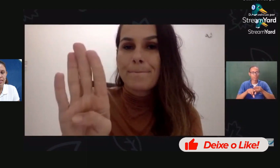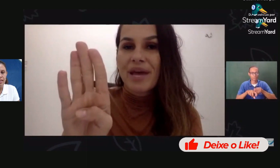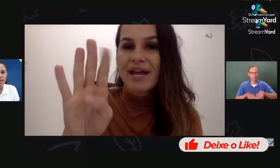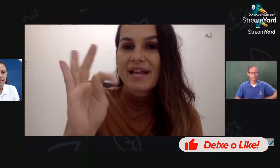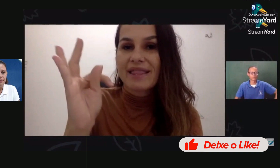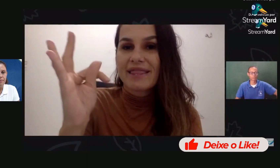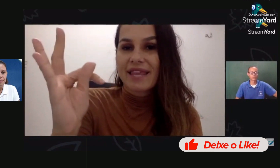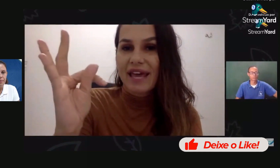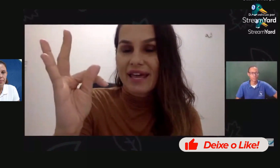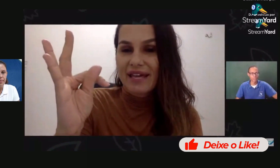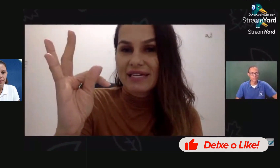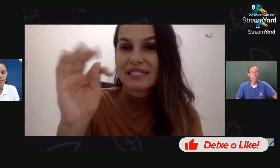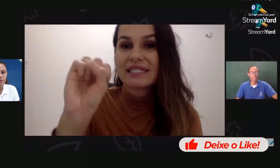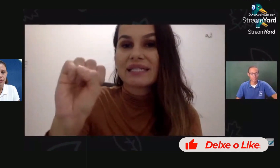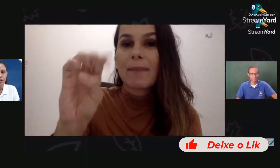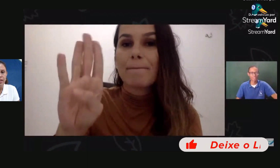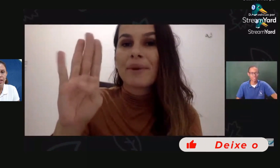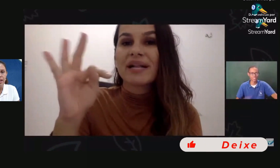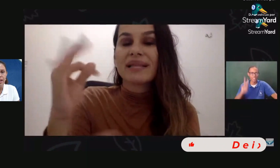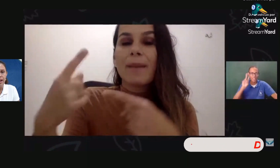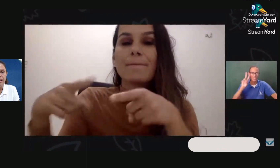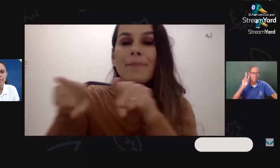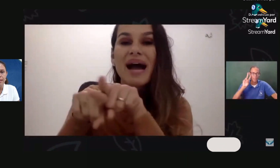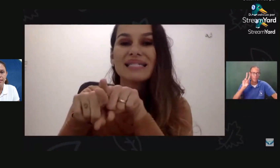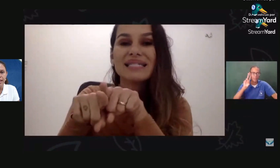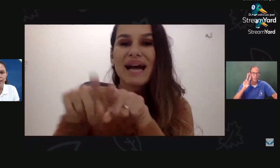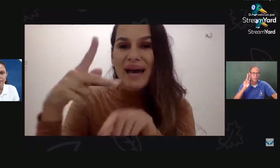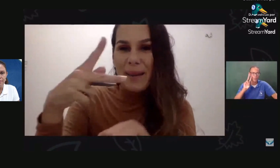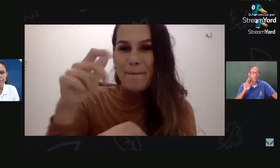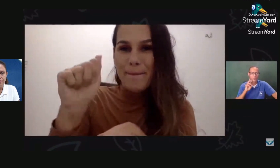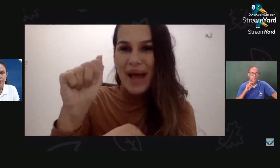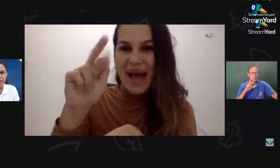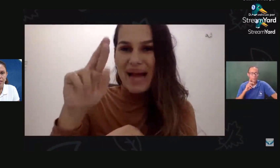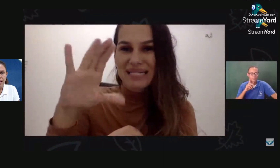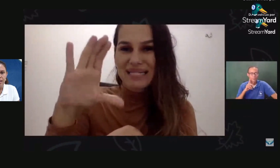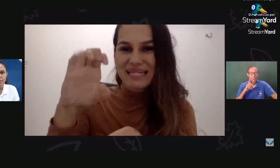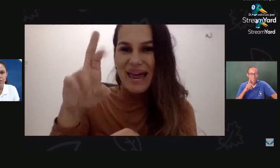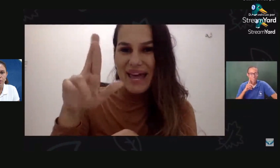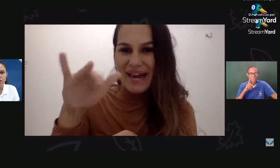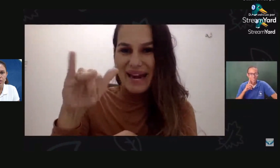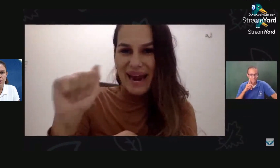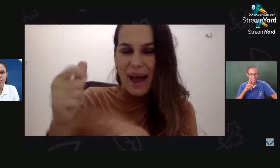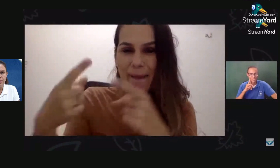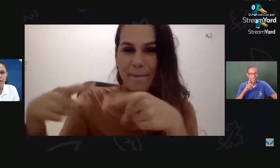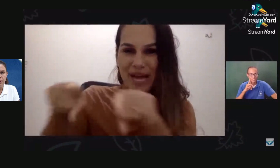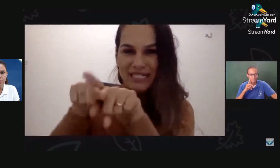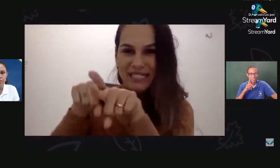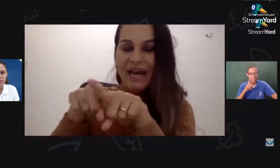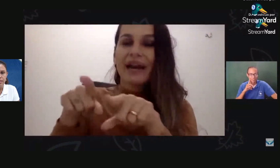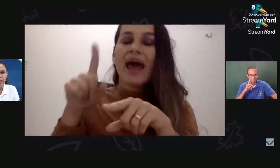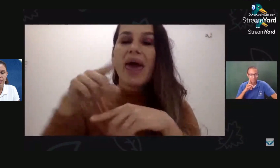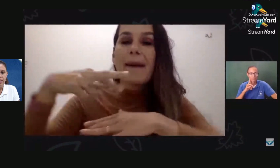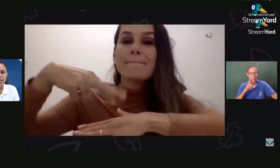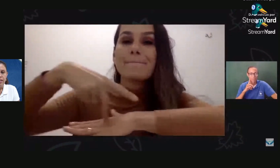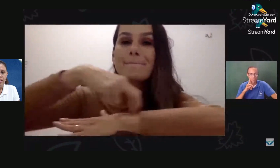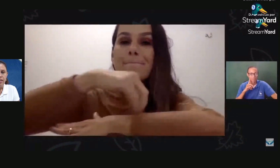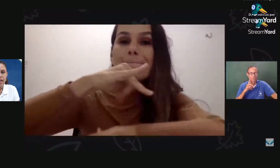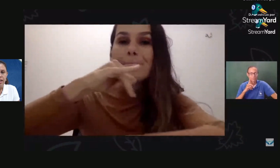Mas, né, foi a SBT, a emissora de televisão,